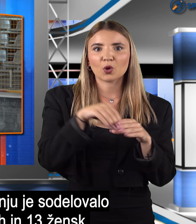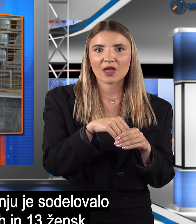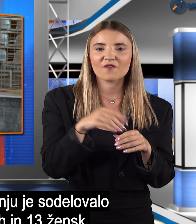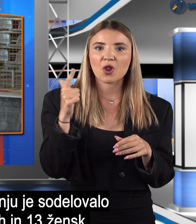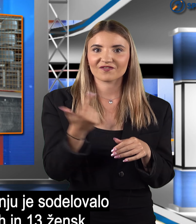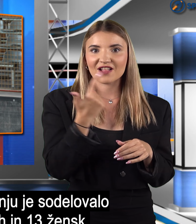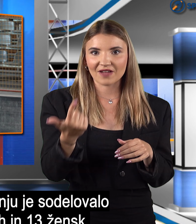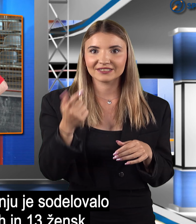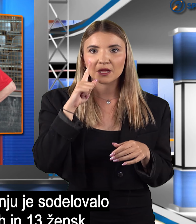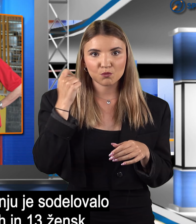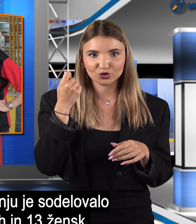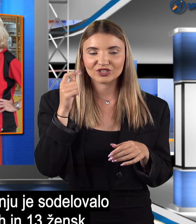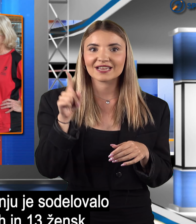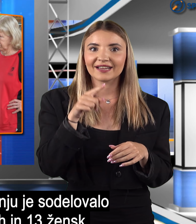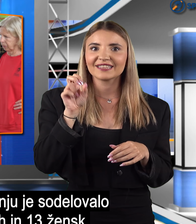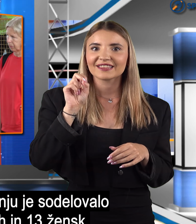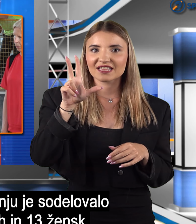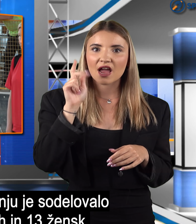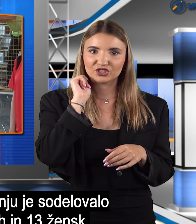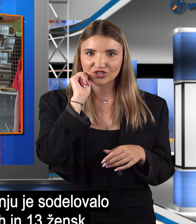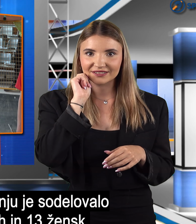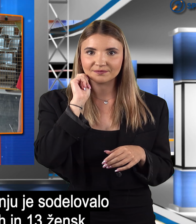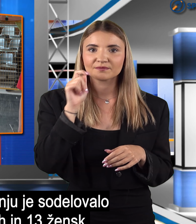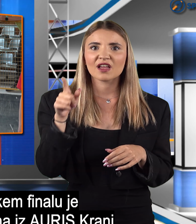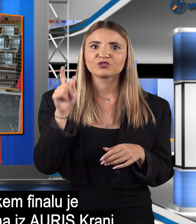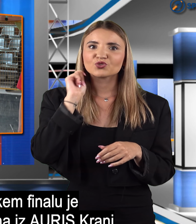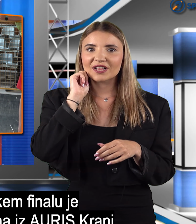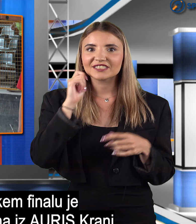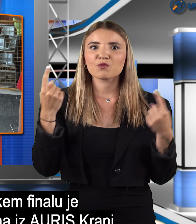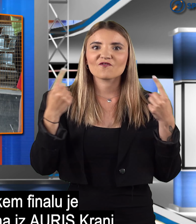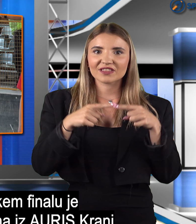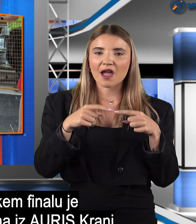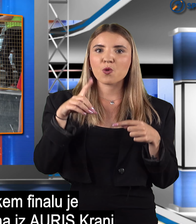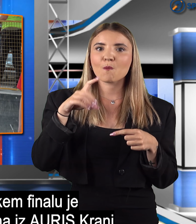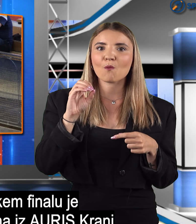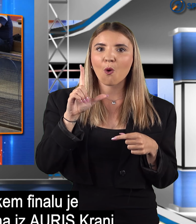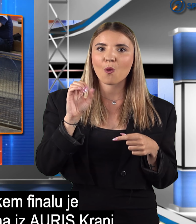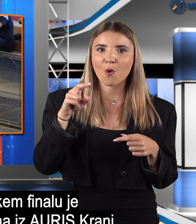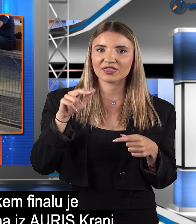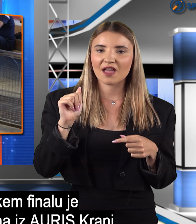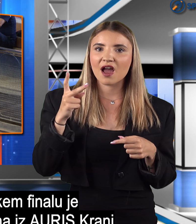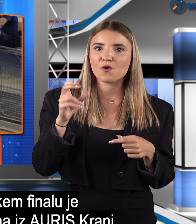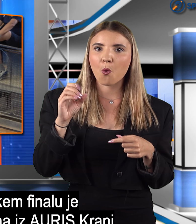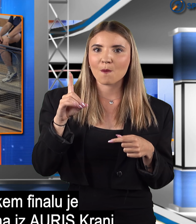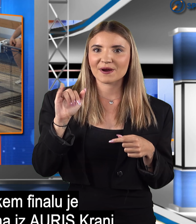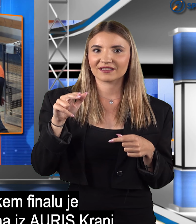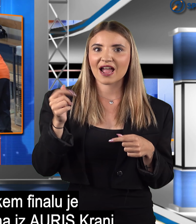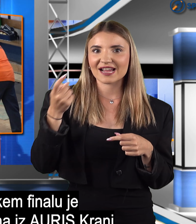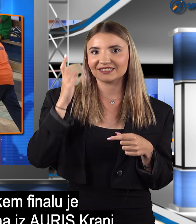Na tekmovanju je sodelovalo 22 moških in 13 žensk. V ženskem finalu je Polona Kopina